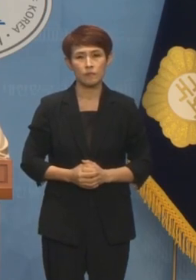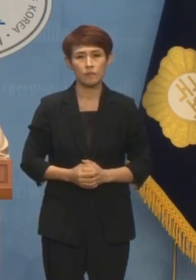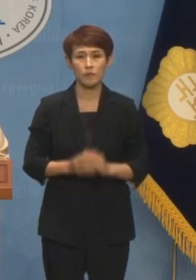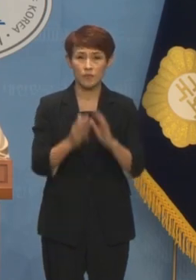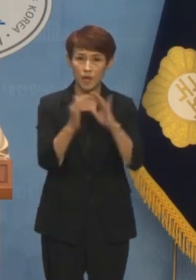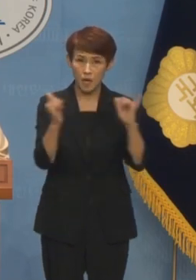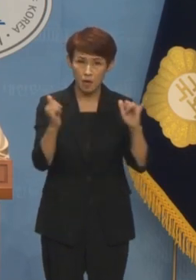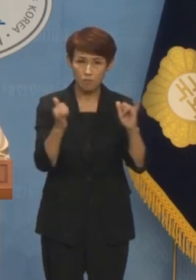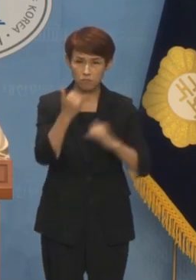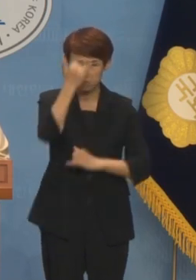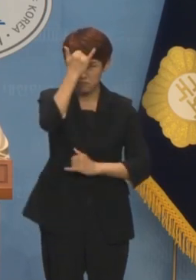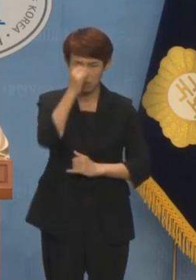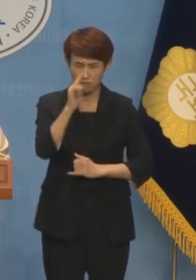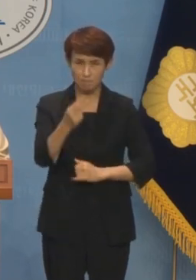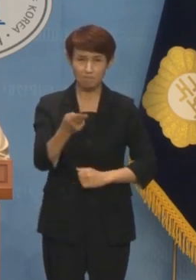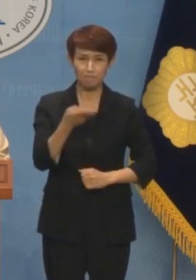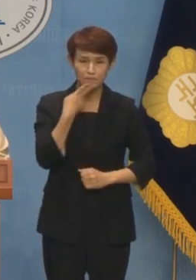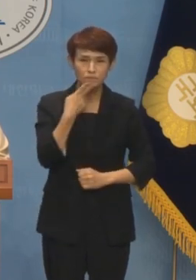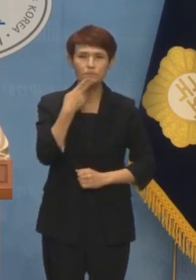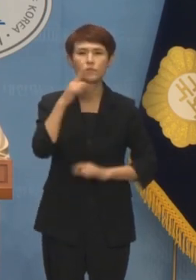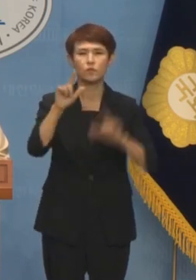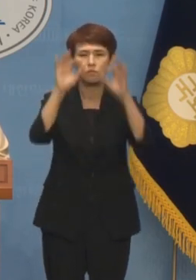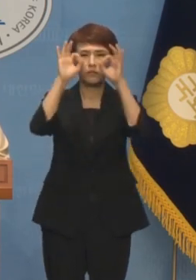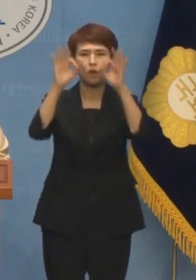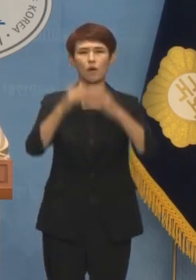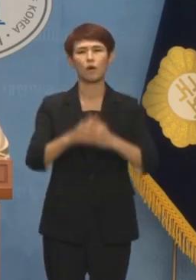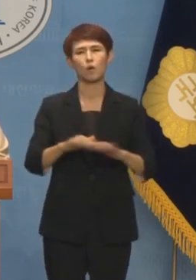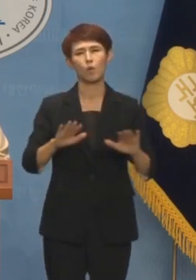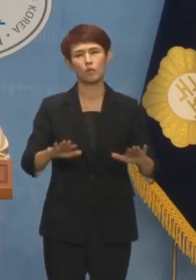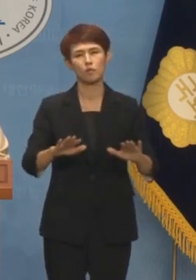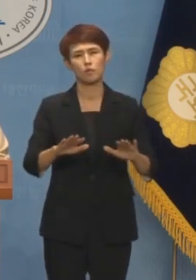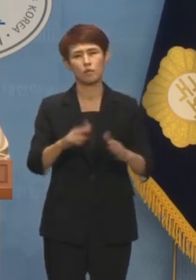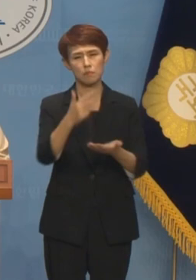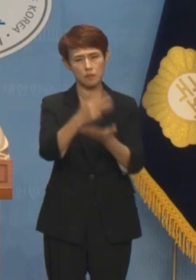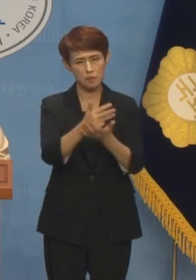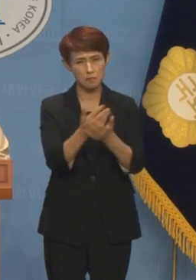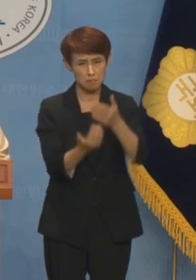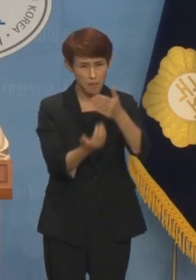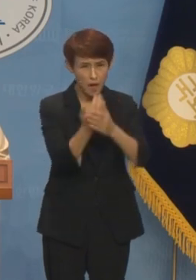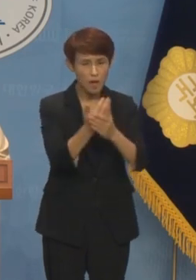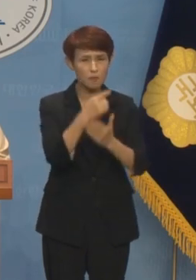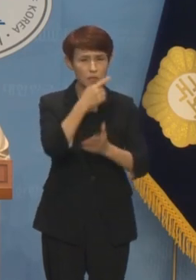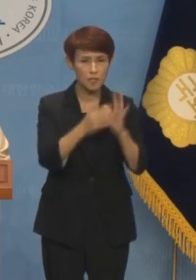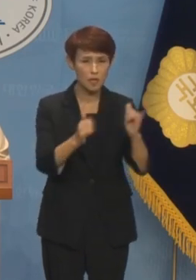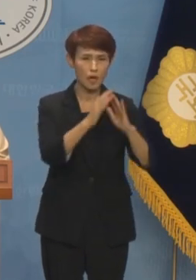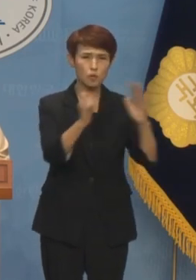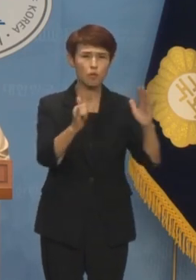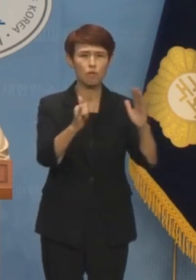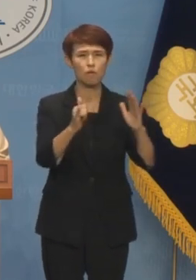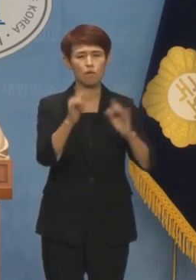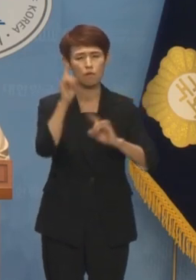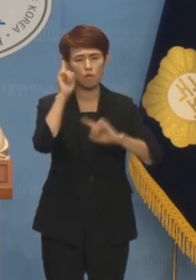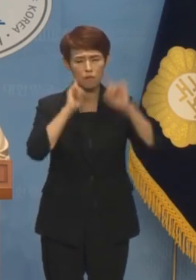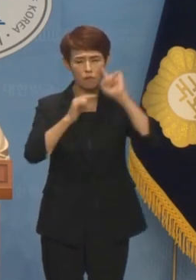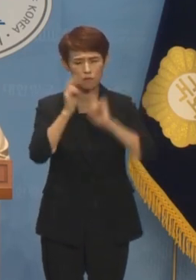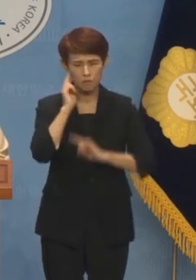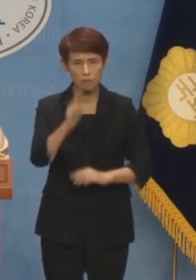인간의 도리조차 지키지 않는 모습에 오늘도 참사의 피해자와 유가족은 멍들어갑니다.